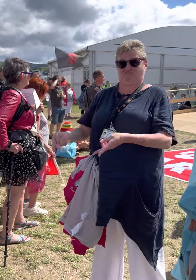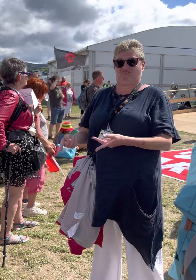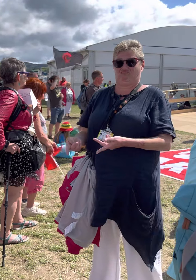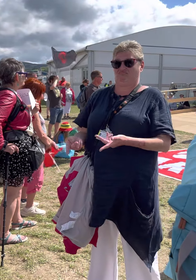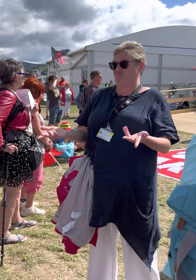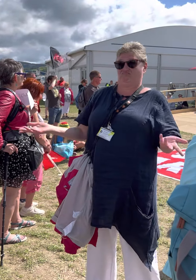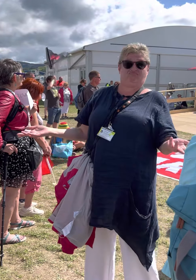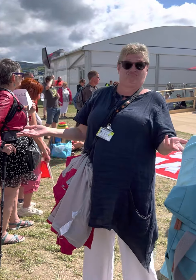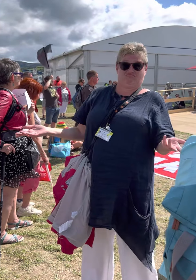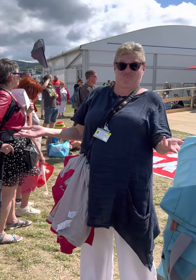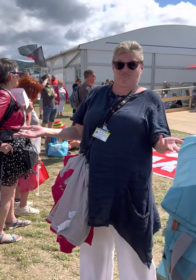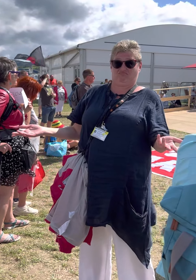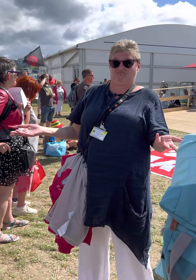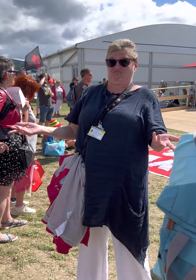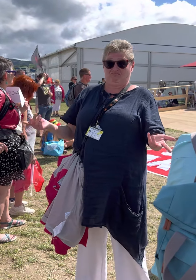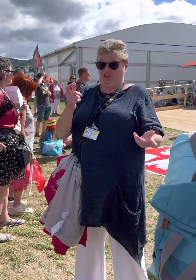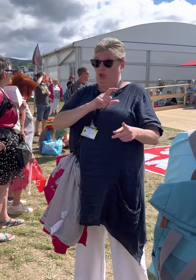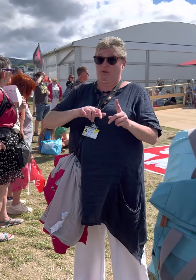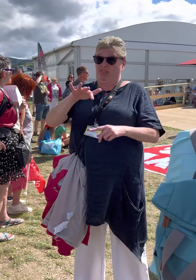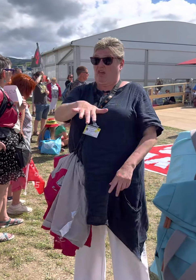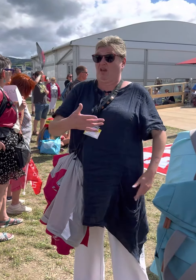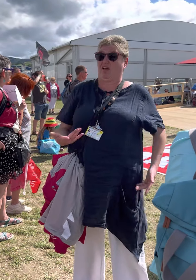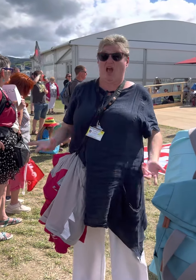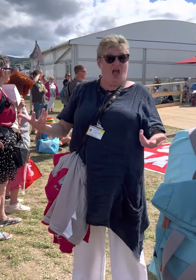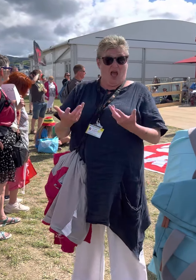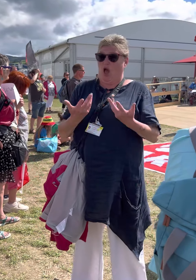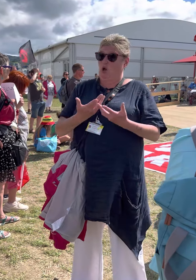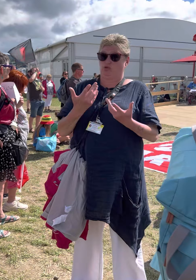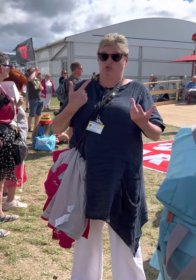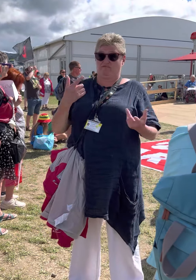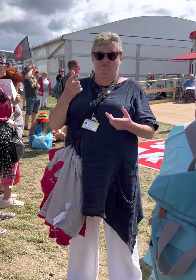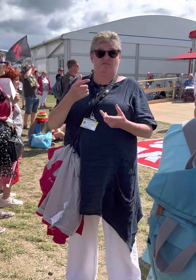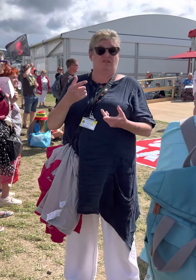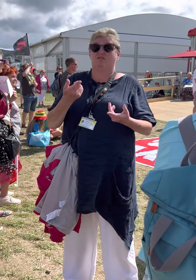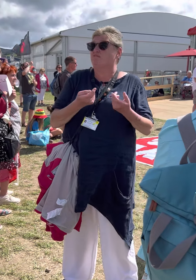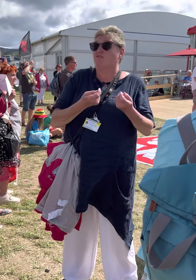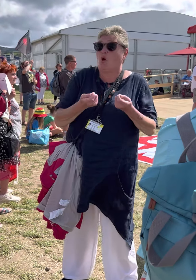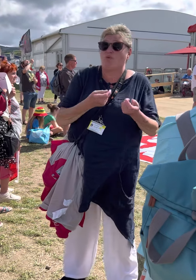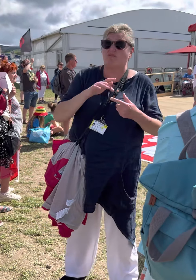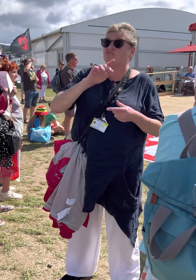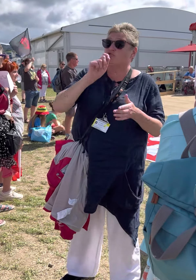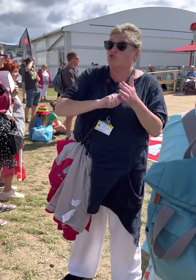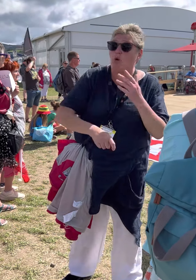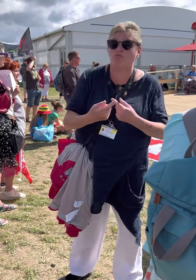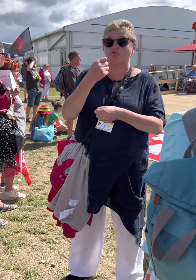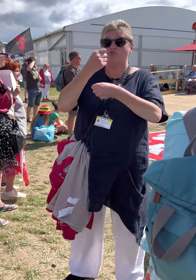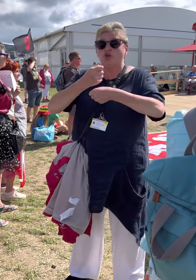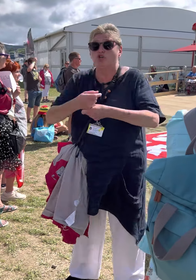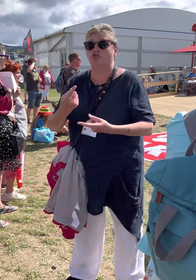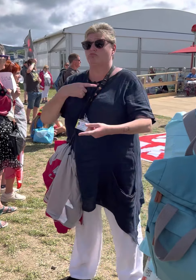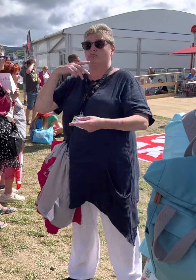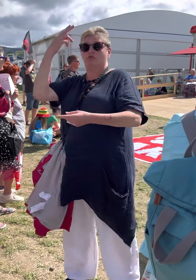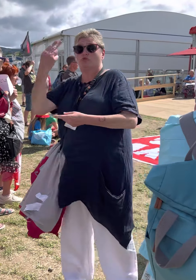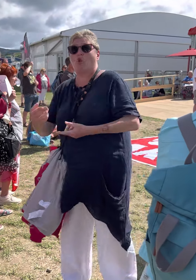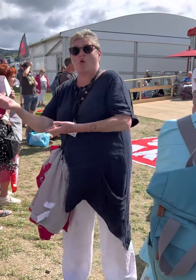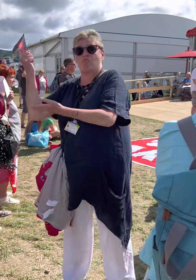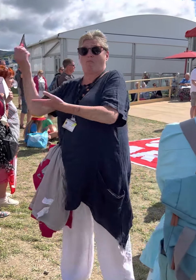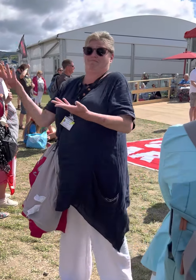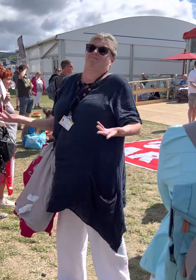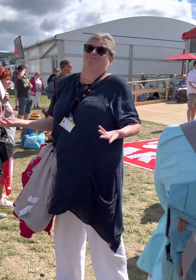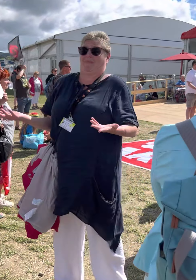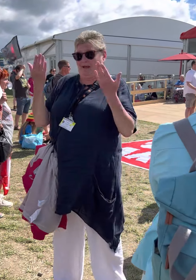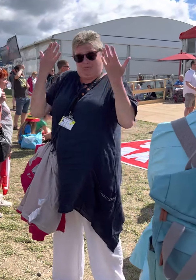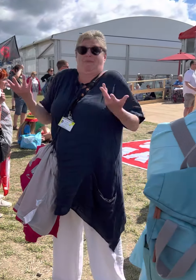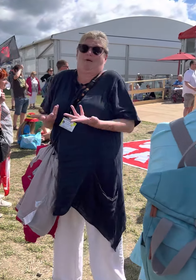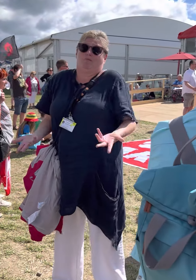bron yn bodoli fel cymunedau. Siwt i chi'n bodoli heb yr ysgol, heb y siop, heb y capel, heb y dafarn? Dwi